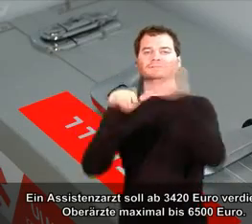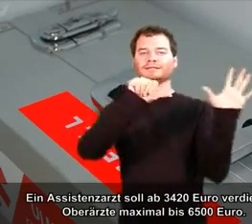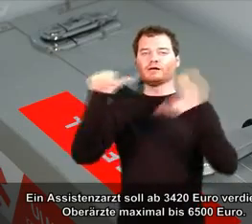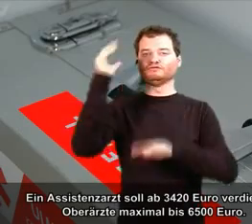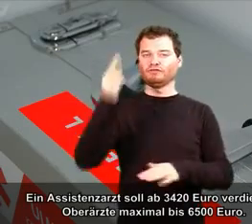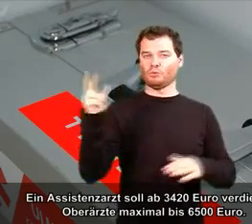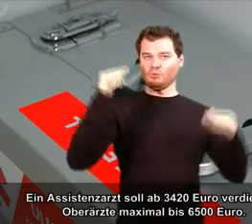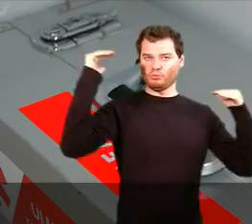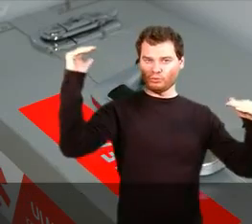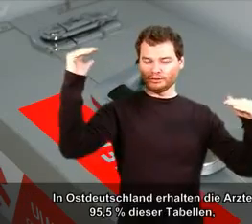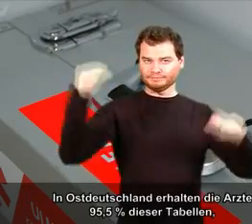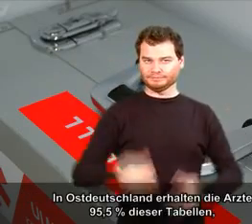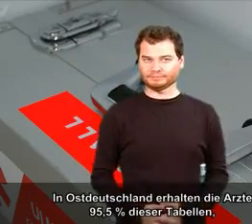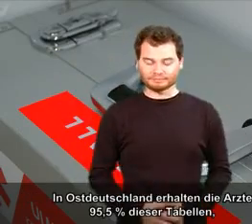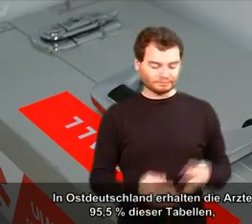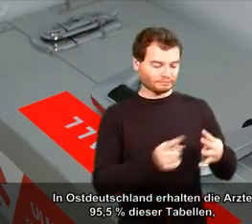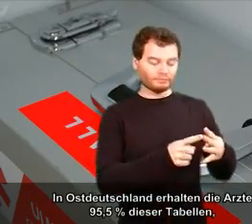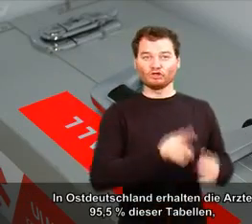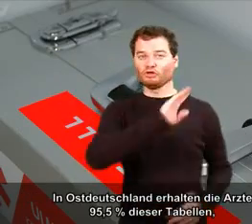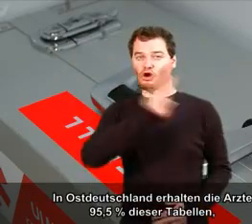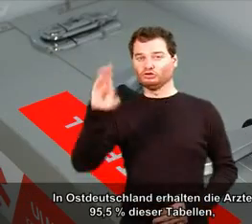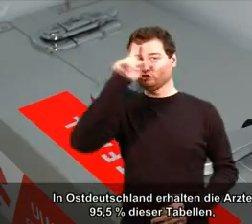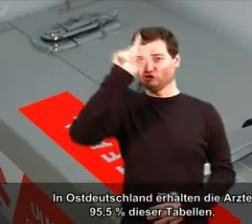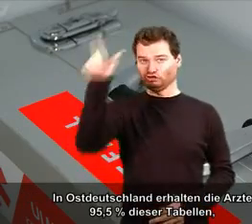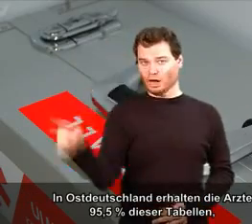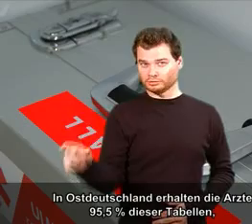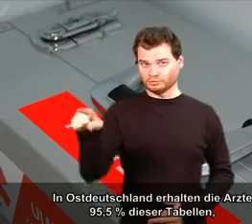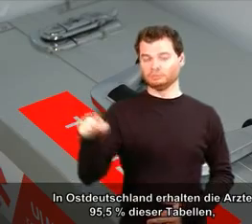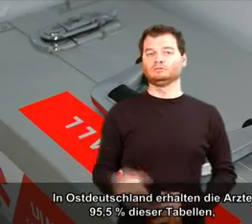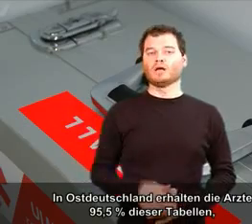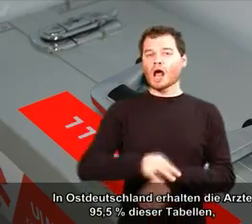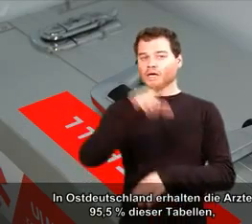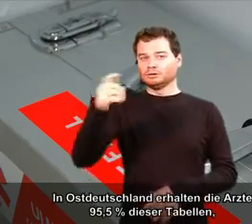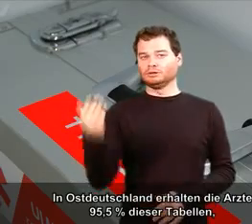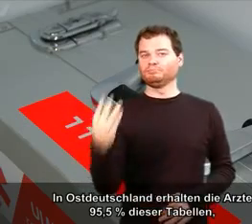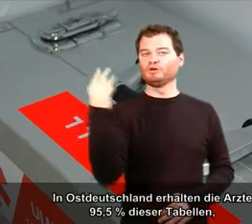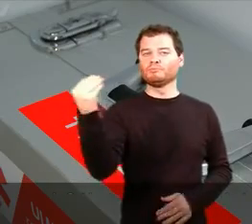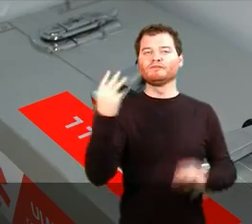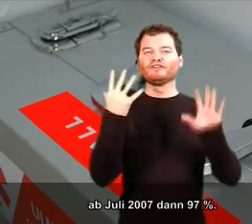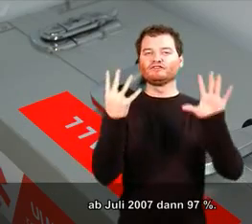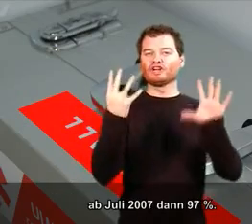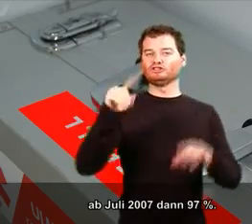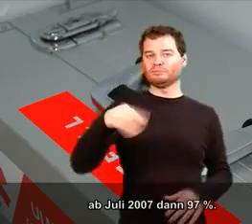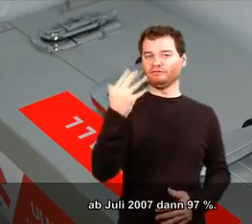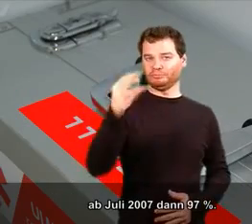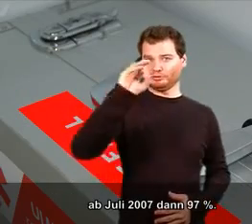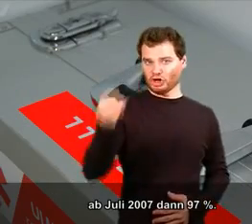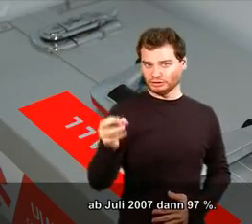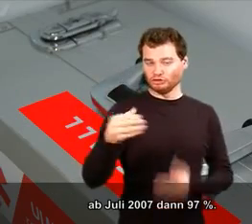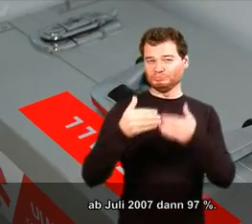3.420 Euro verdienen, Oberärzte maximal bis 6.500 Euro. In Ostdeutschland erhalten die Ärzte 95,5%